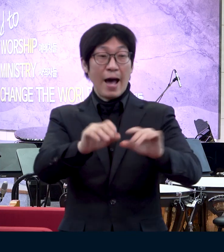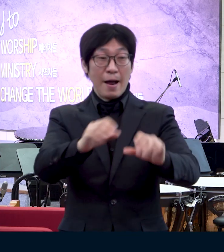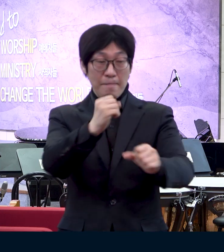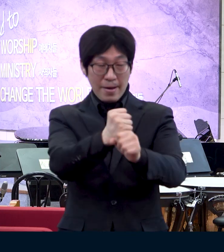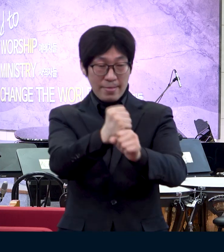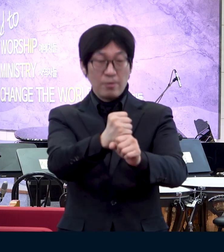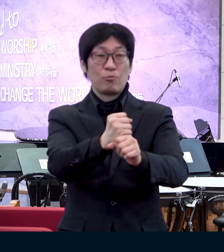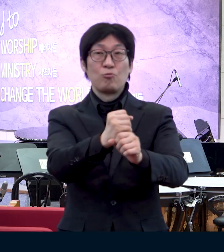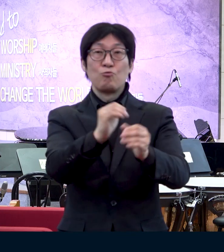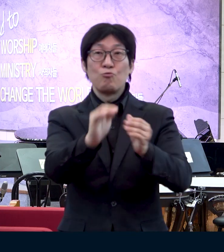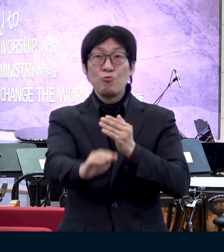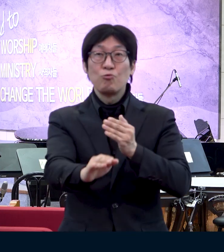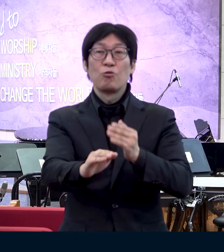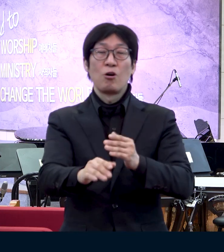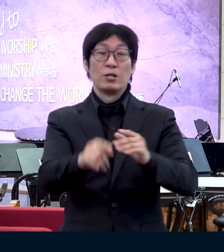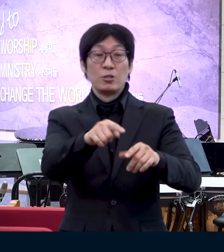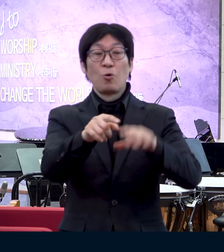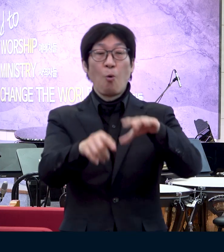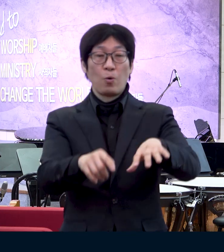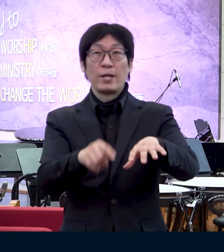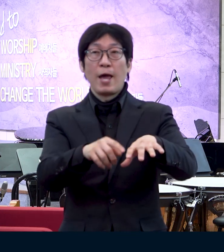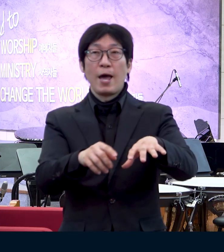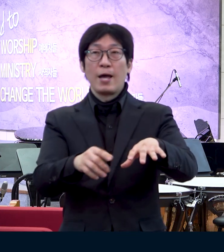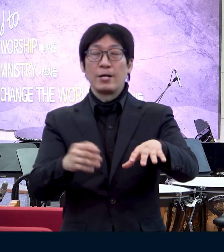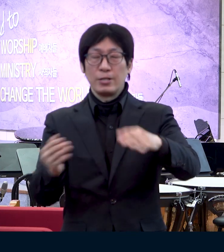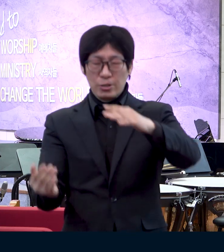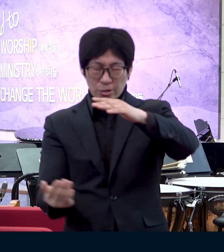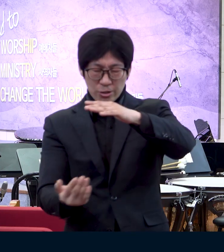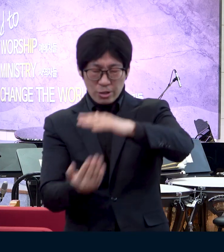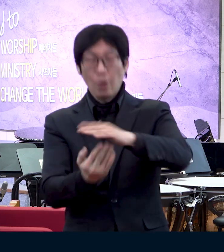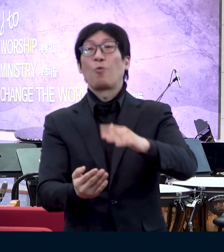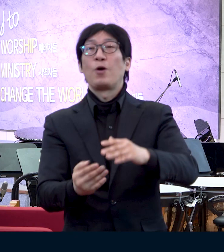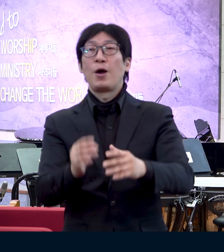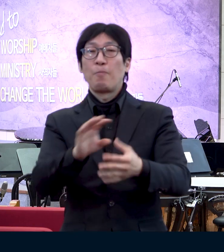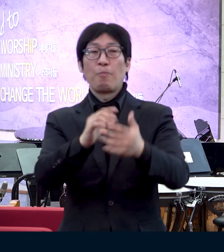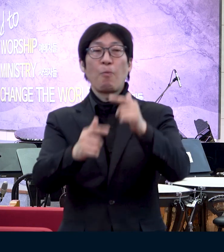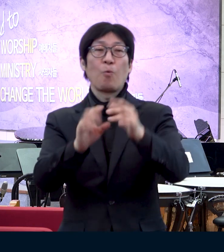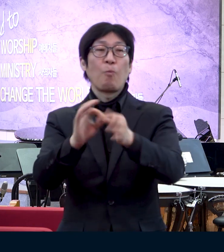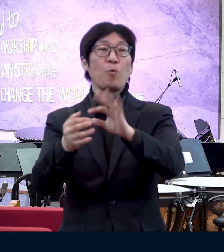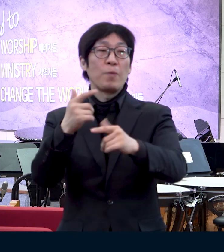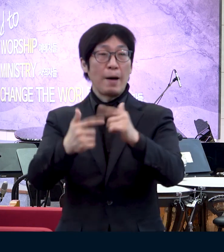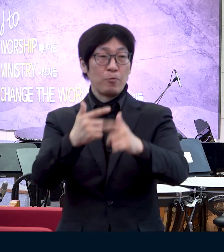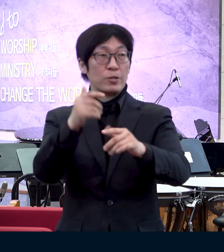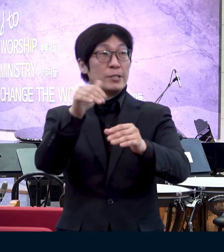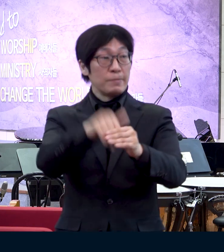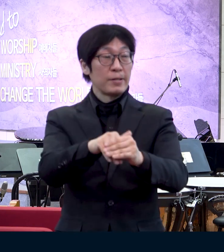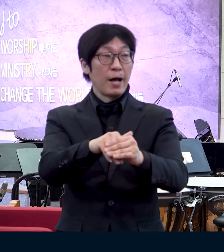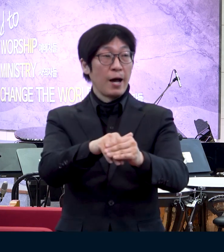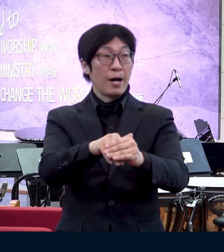만들어서 거기에 극상품 포도나무를 심었다고. 이게 가족이라고.